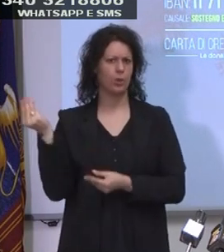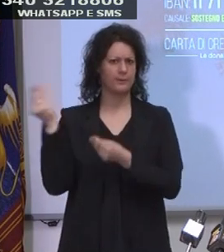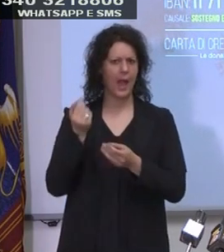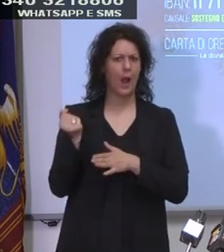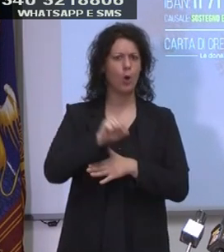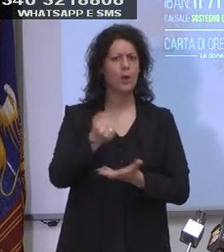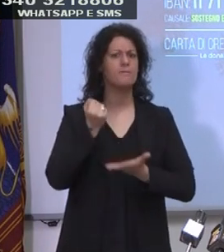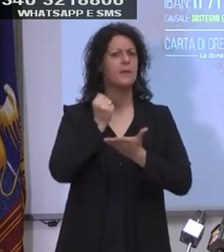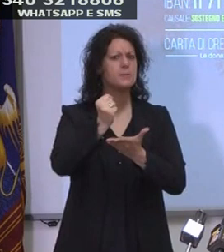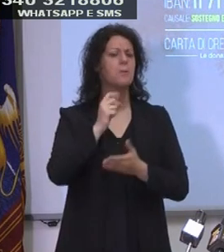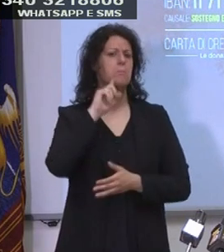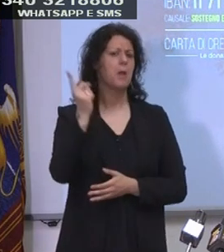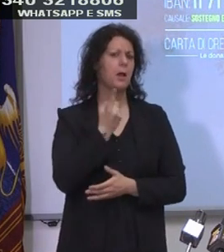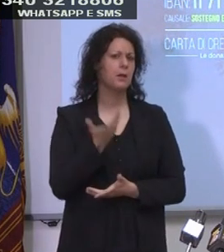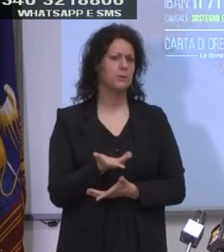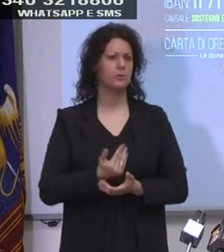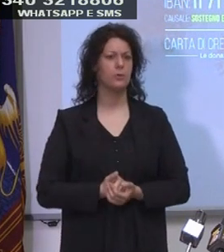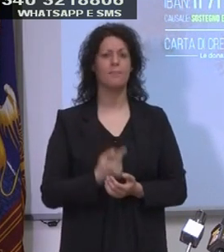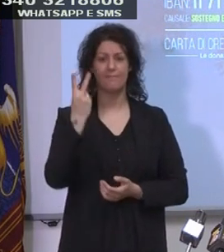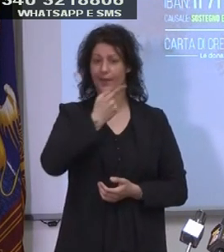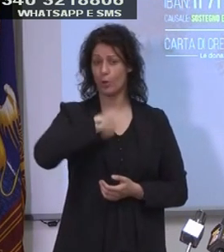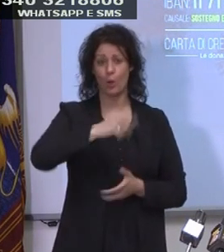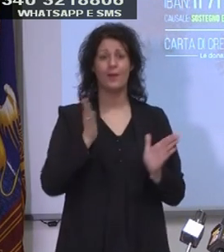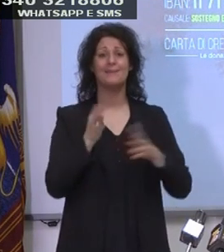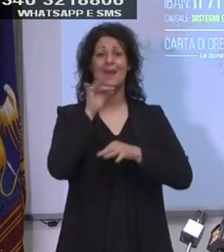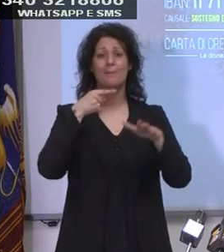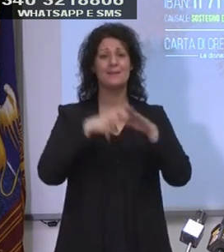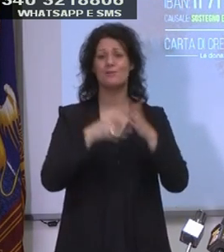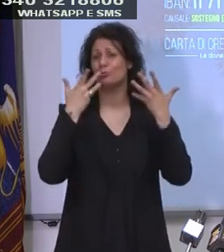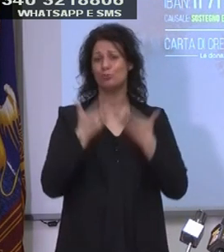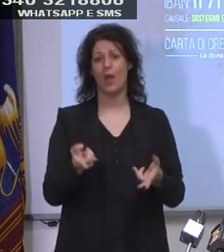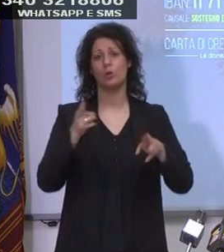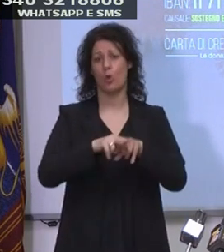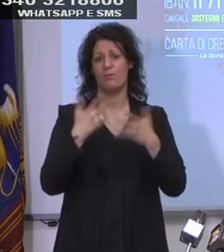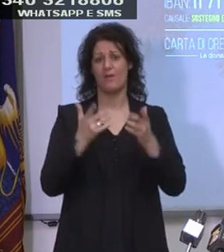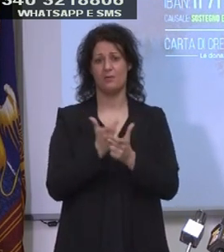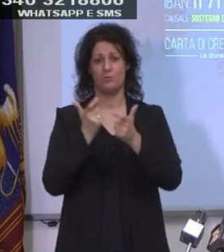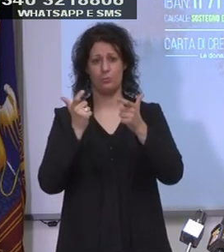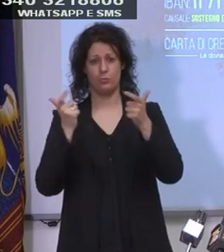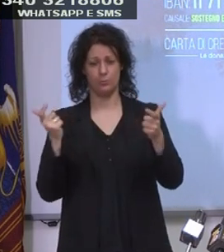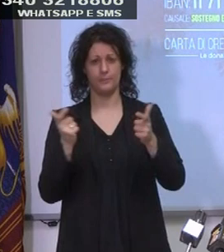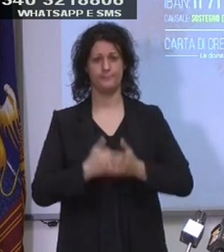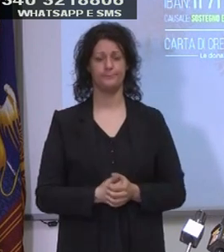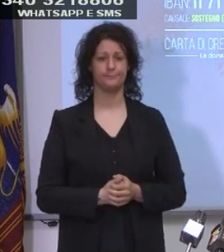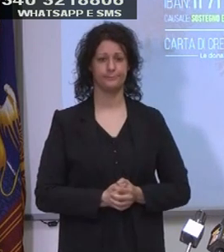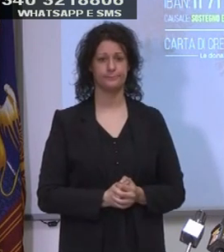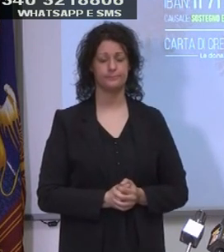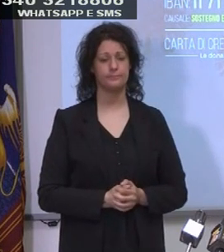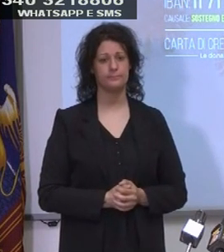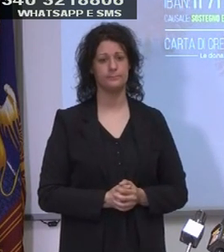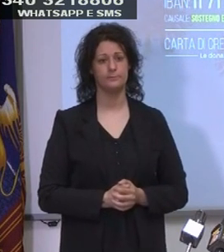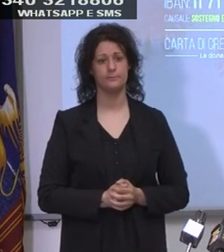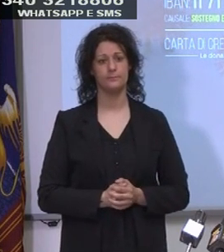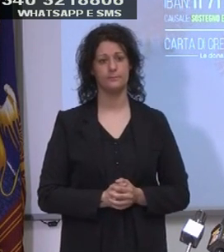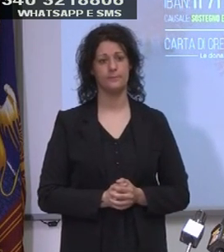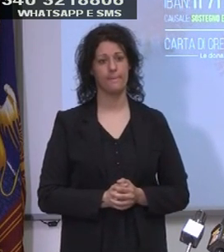accoglierli. Però noi abbiamo già raddoppiato le terapie intensive, nonostante qualcuno che non sa fare i conti dicesse che le abbiamo dimezzate.